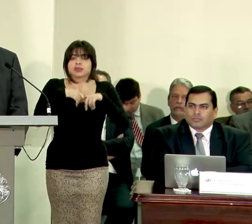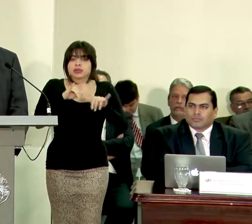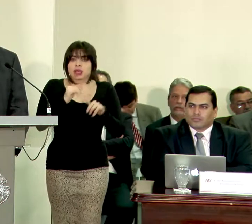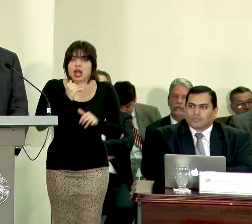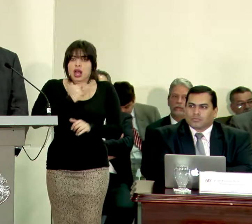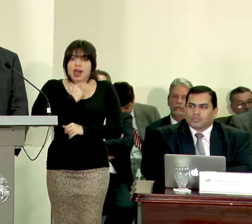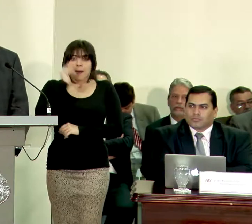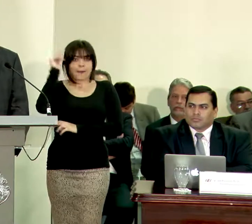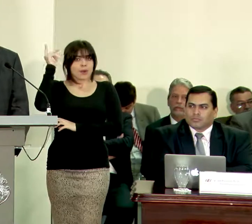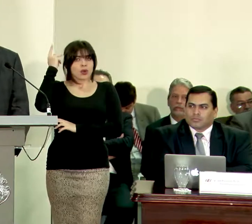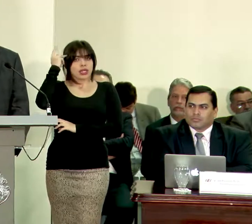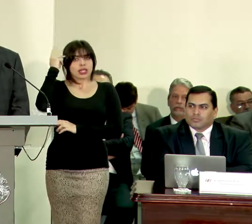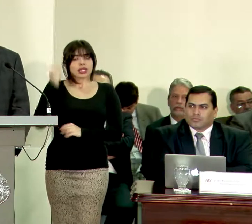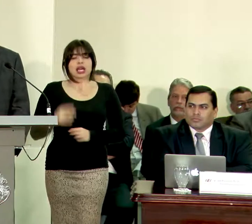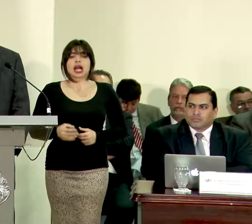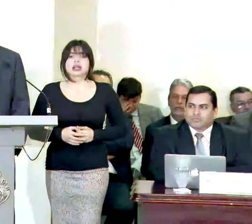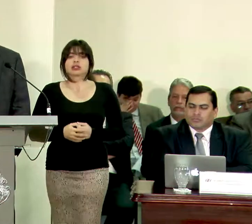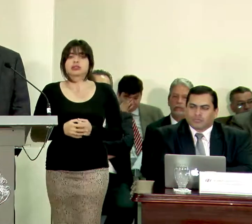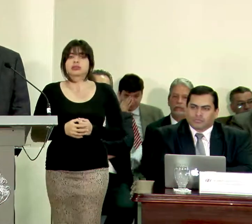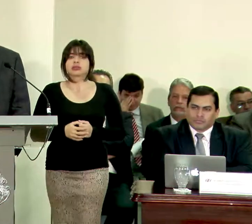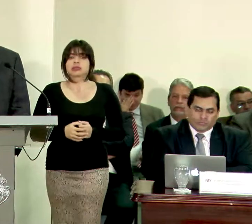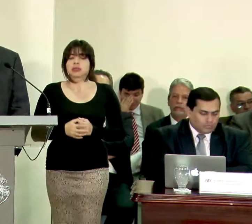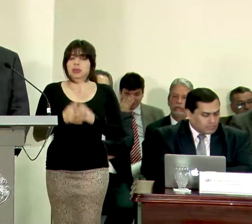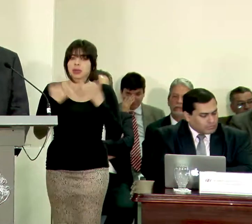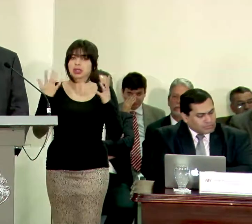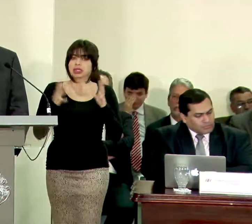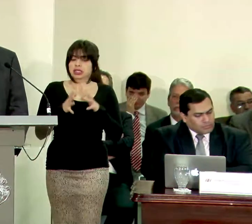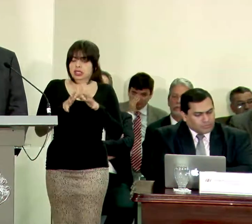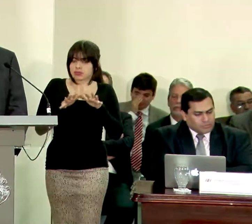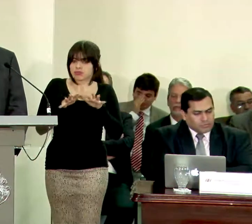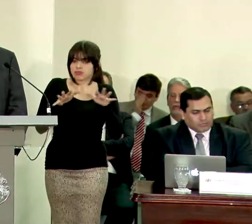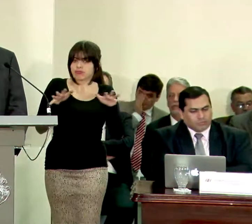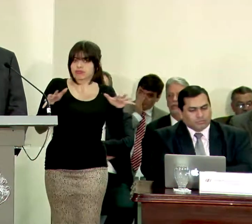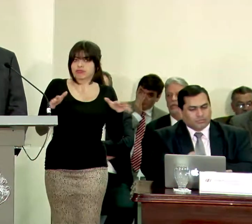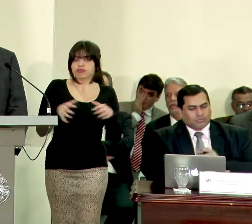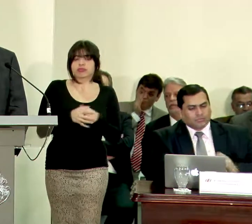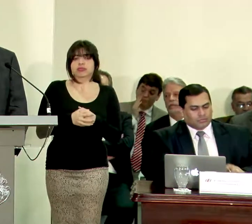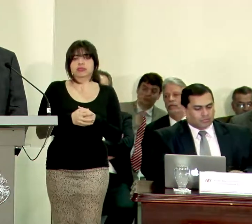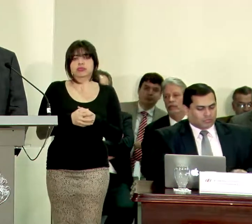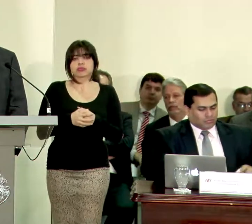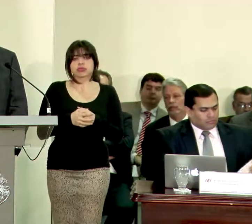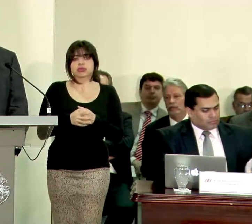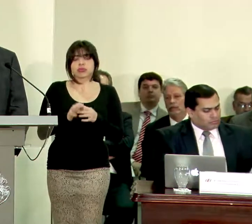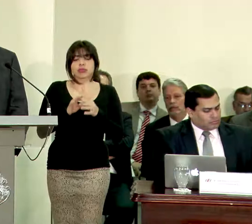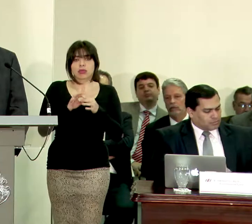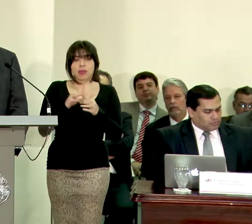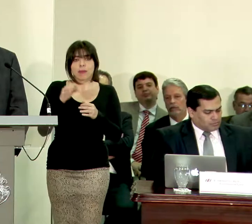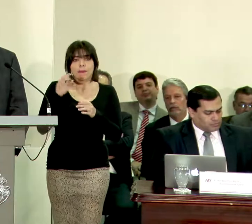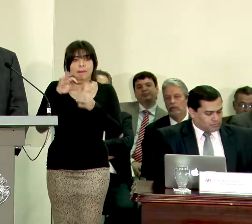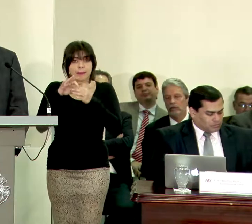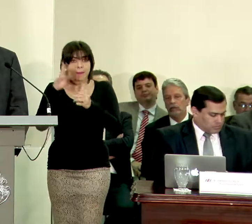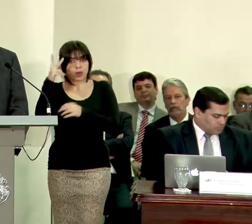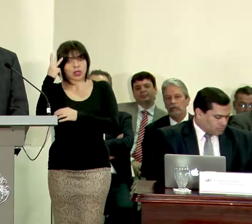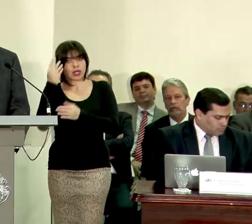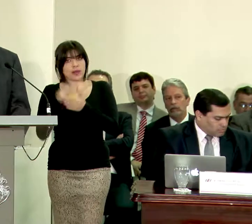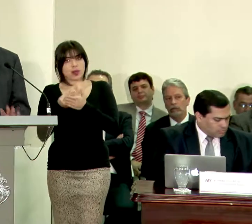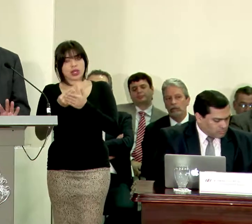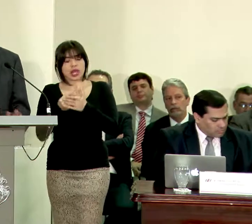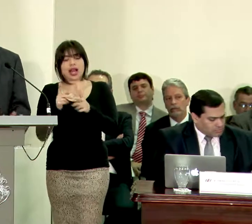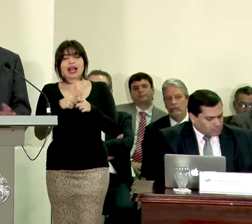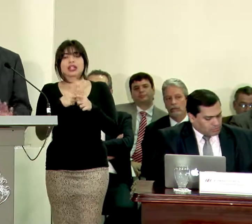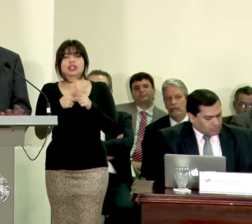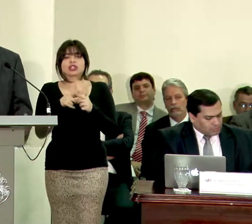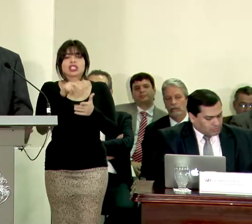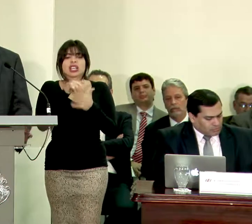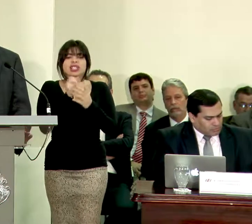mantienen políticas bastante expansivas en cuanto a la política monetaria. Entonces, eso